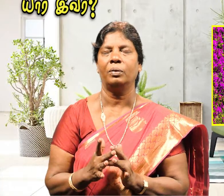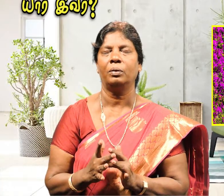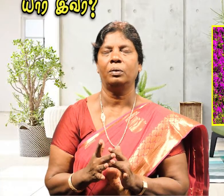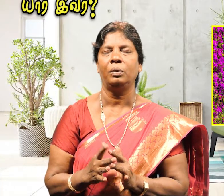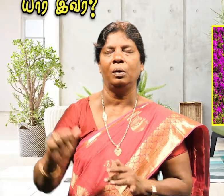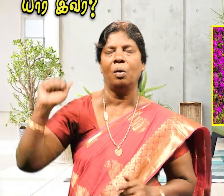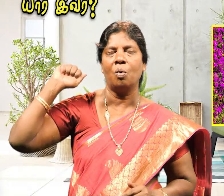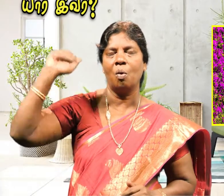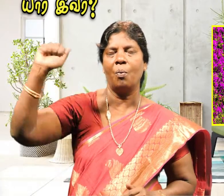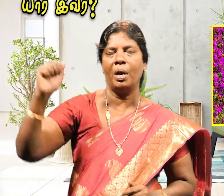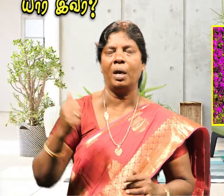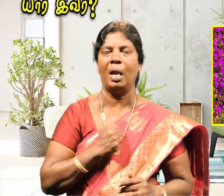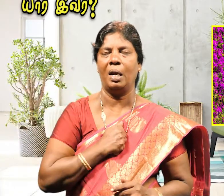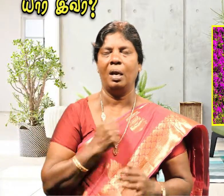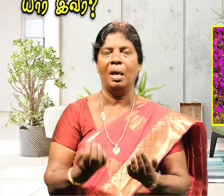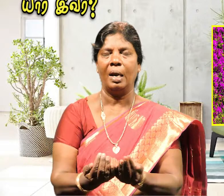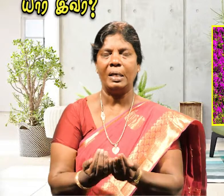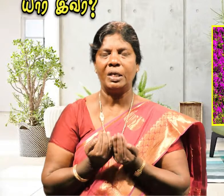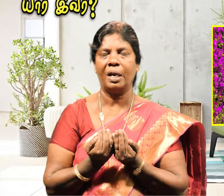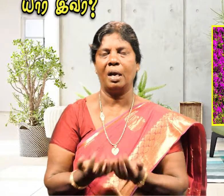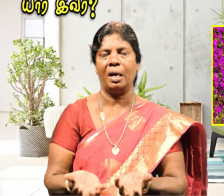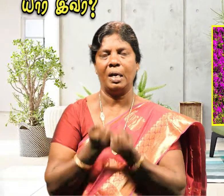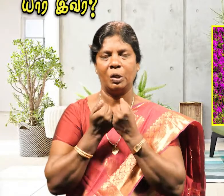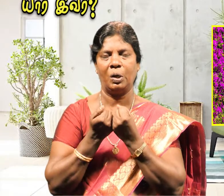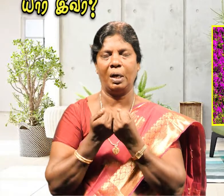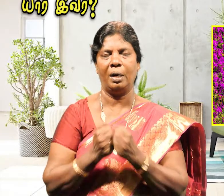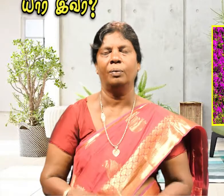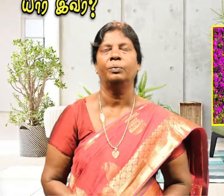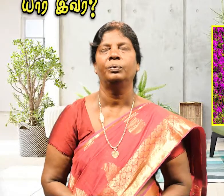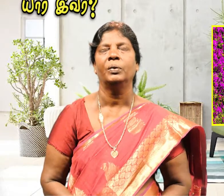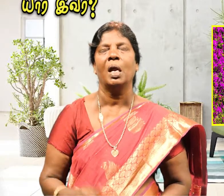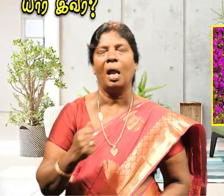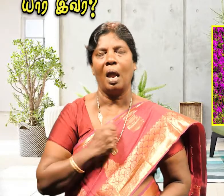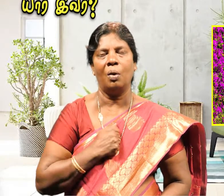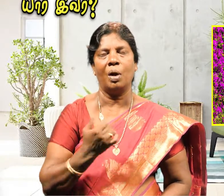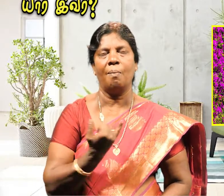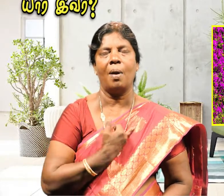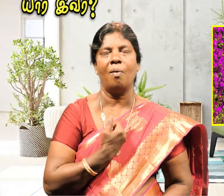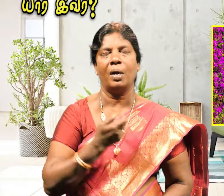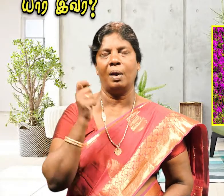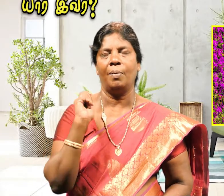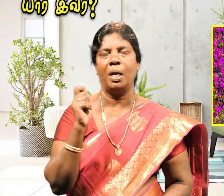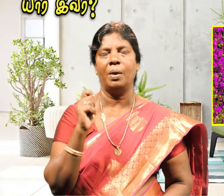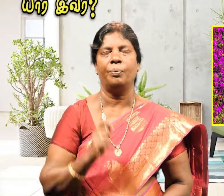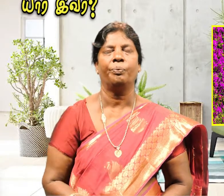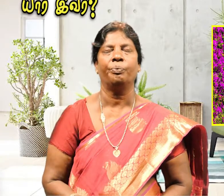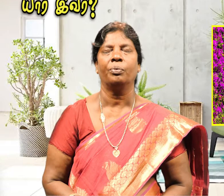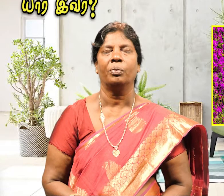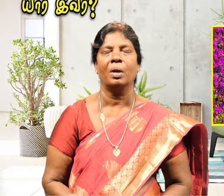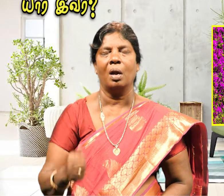இயேசுவே, உம்மை என் இரட்சகராக நான் ஏற்றுக்கொள்கிறேன். என்னுடைய பாவங்களை